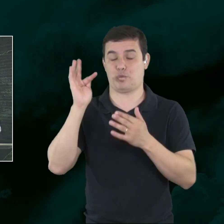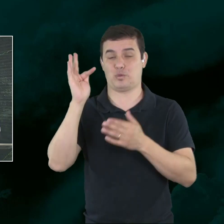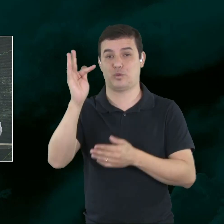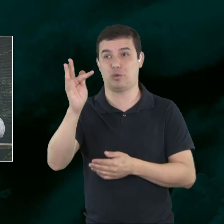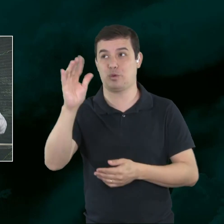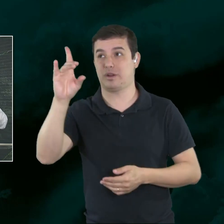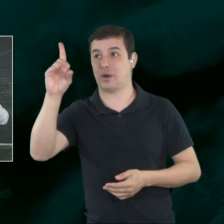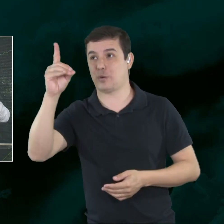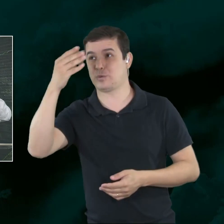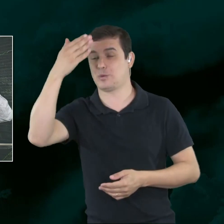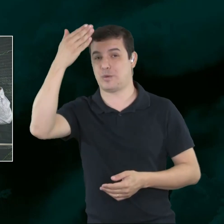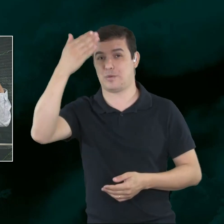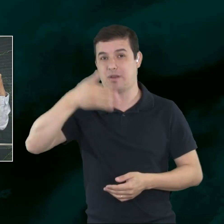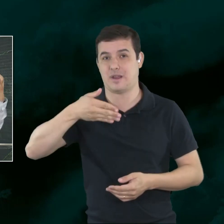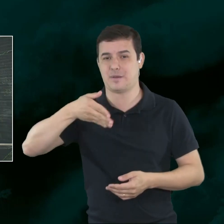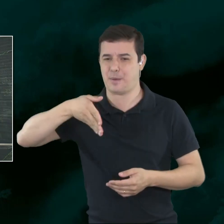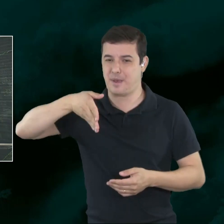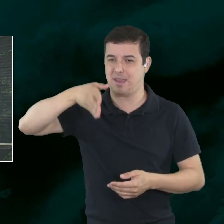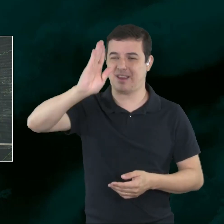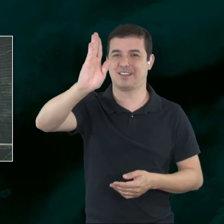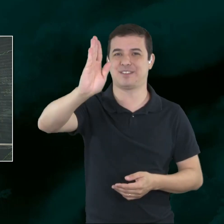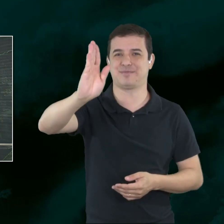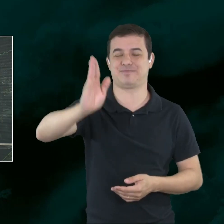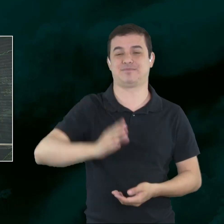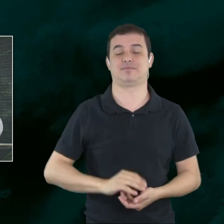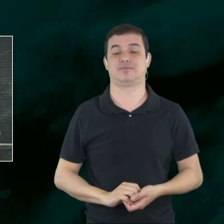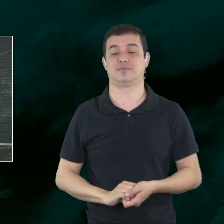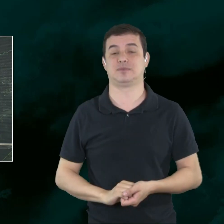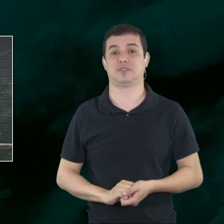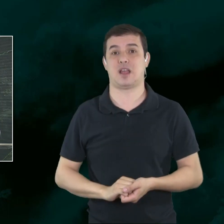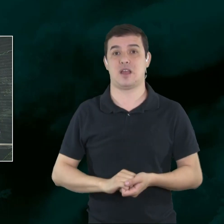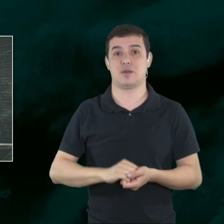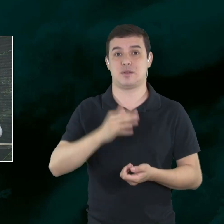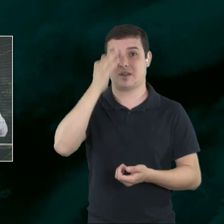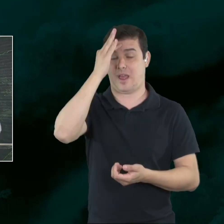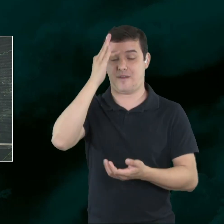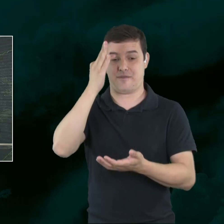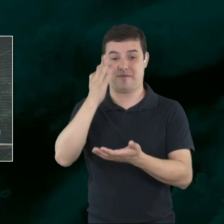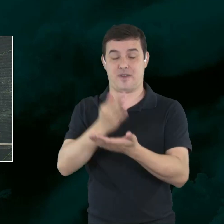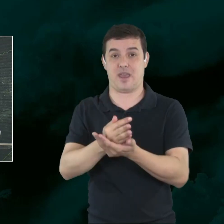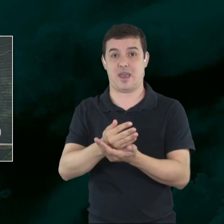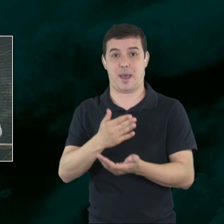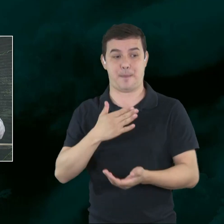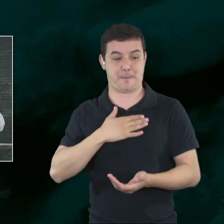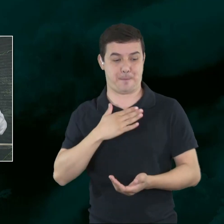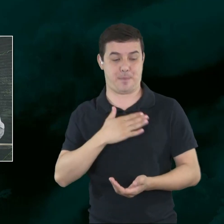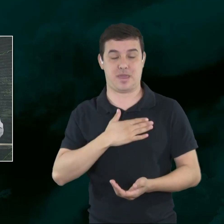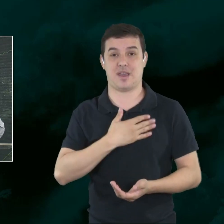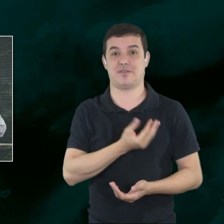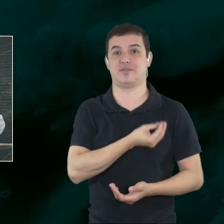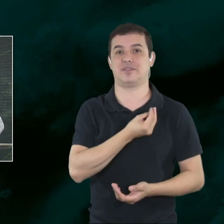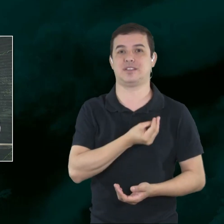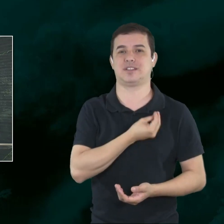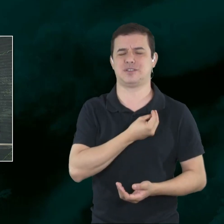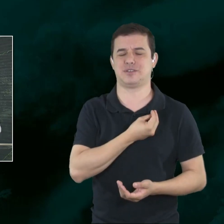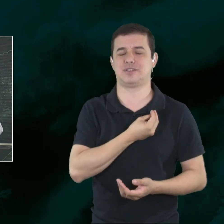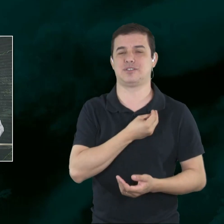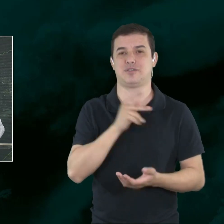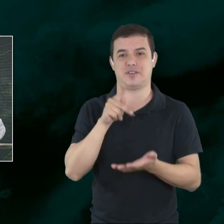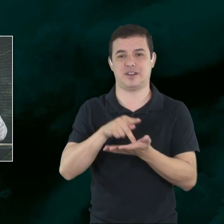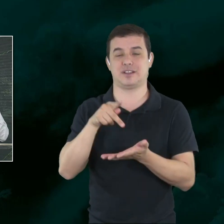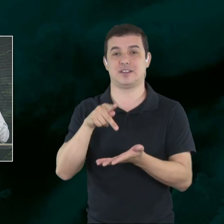você vai tornar todo esse conteúdo da fé a sua realidade. É isso que Deus quer. Aí você vai ter a